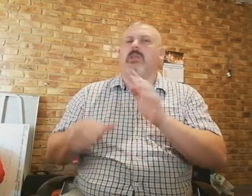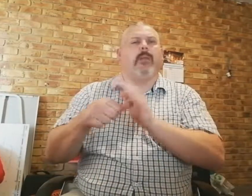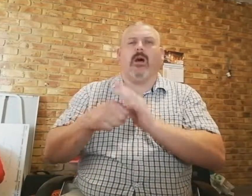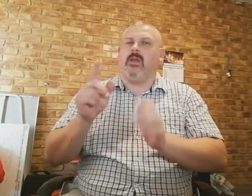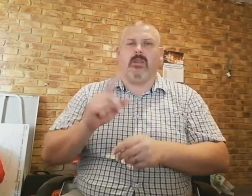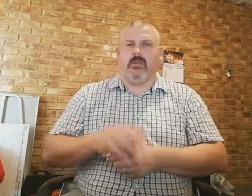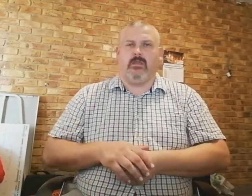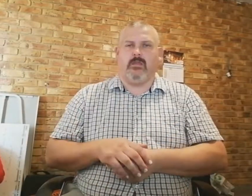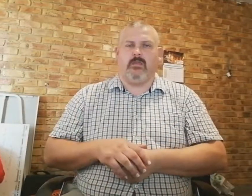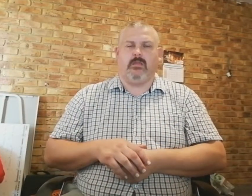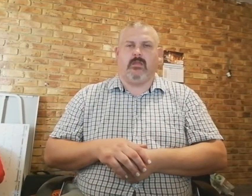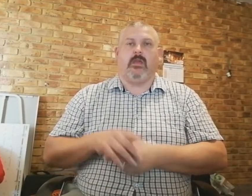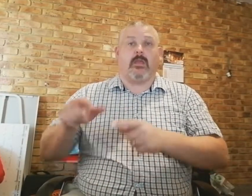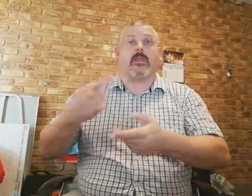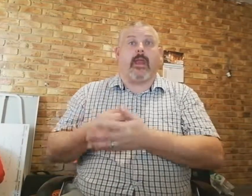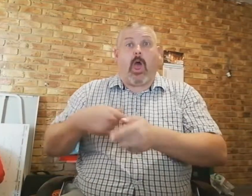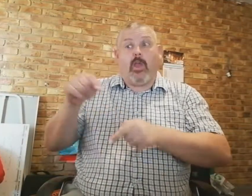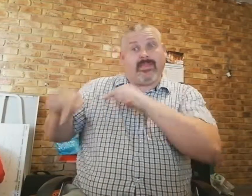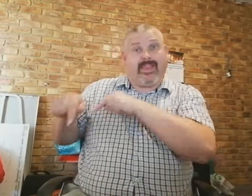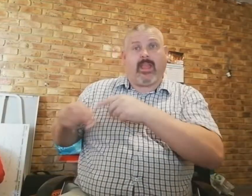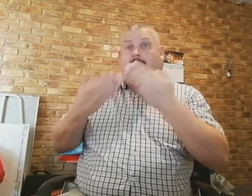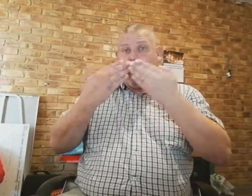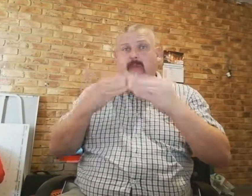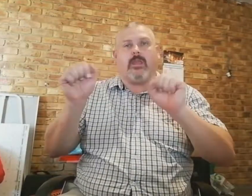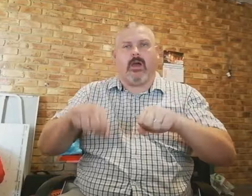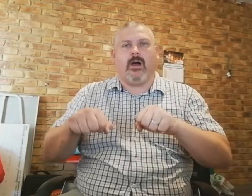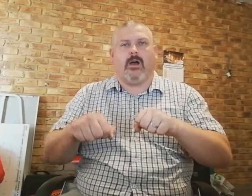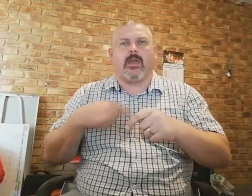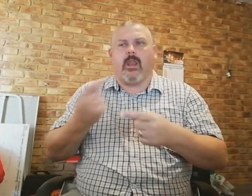is nie belangrijk nie. Kan uit dit lewe, ja, kan,